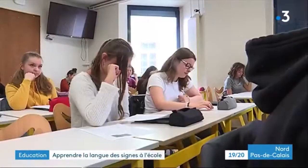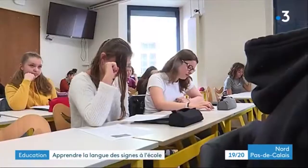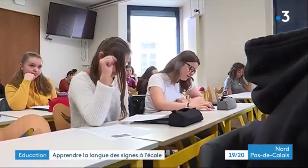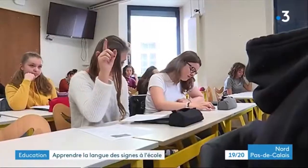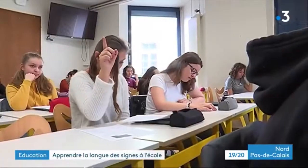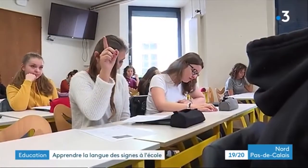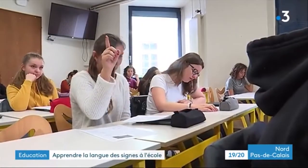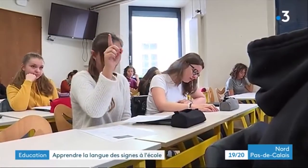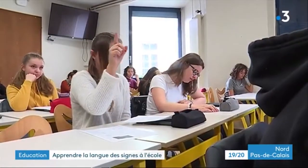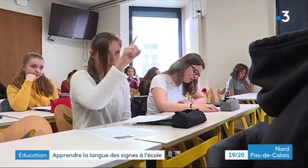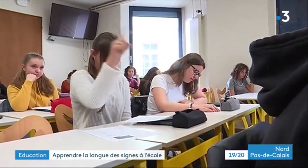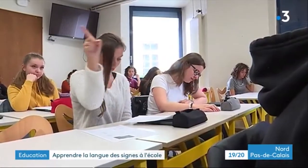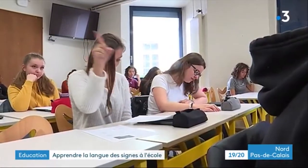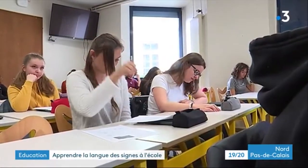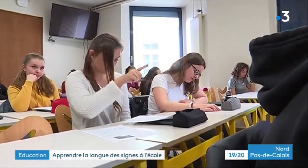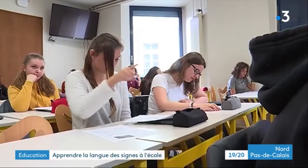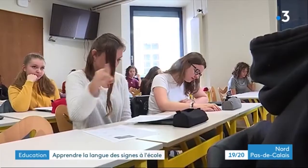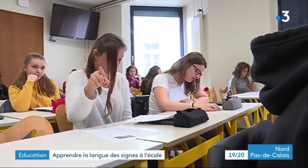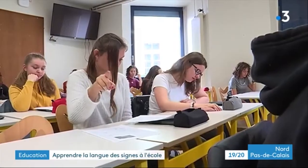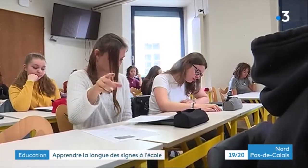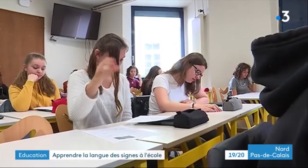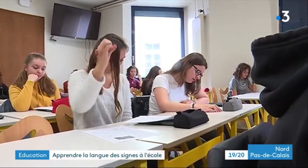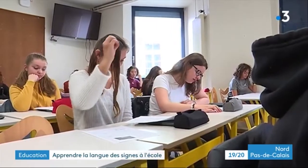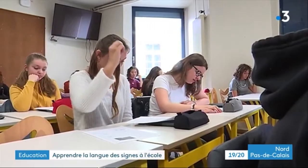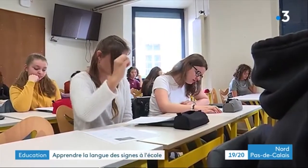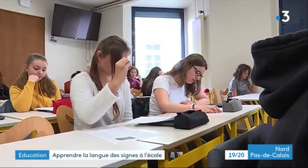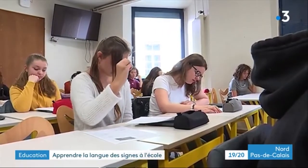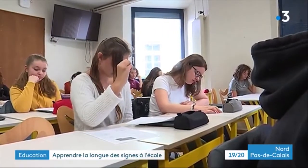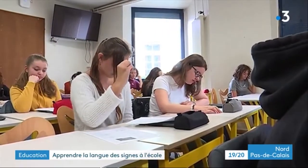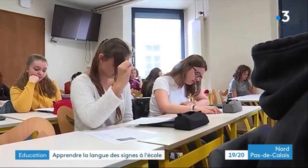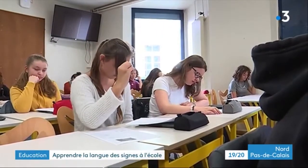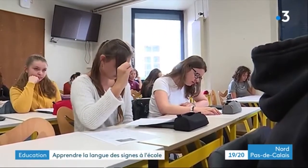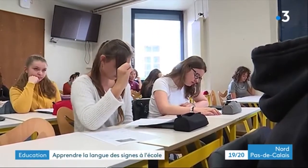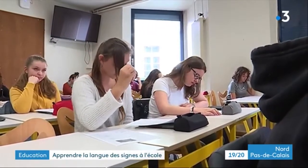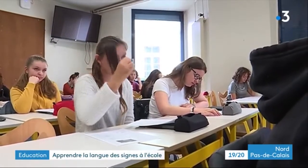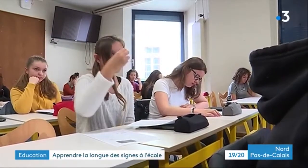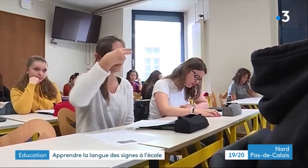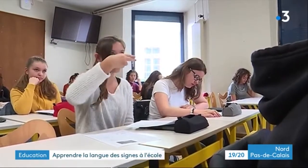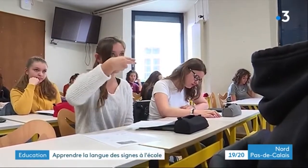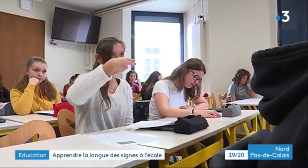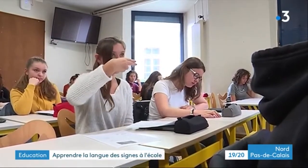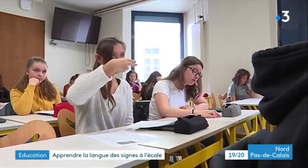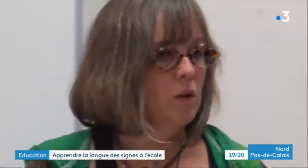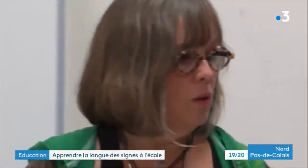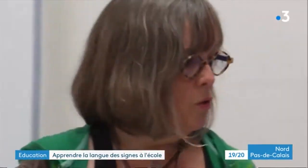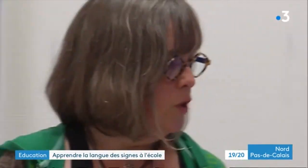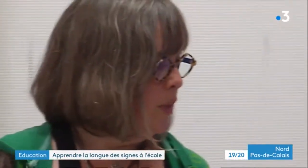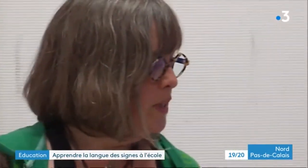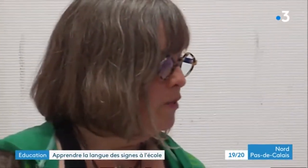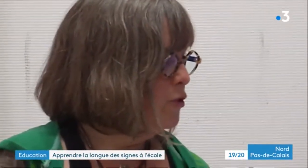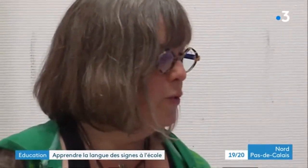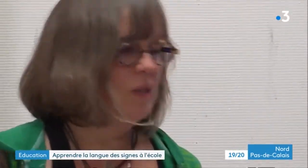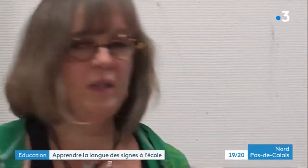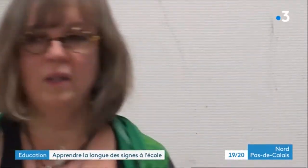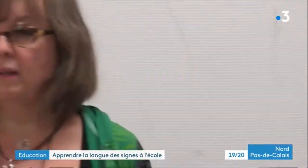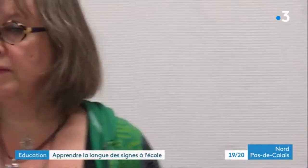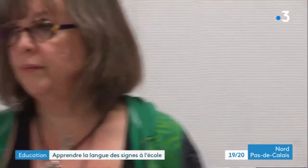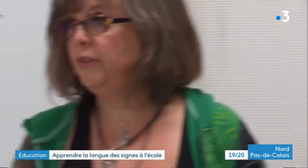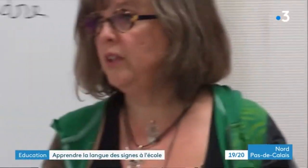ils commencent à signer. Pour la première année, 26 élèves de seconde ont donc choisi cette option. Ce que j'ai pas dit avant, c'est évidemment